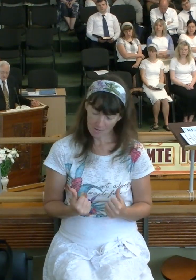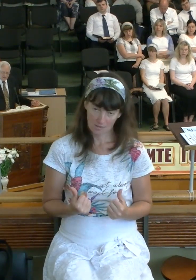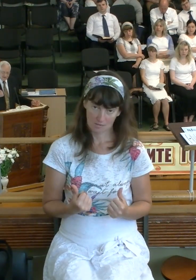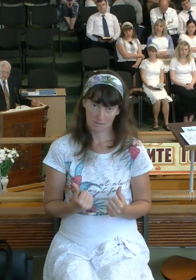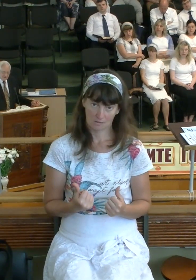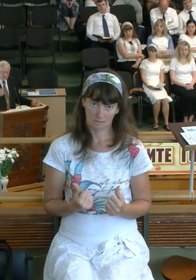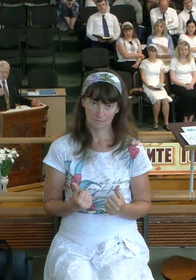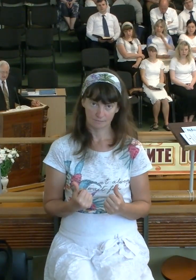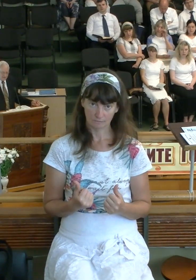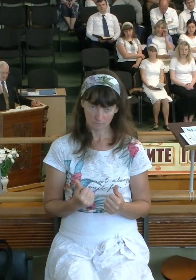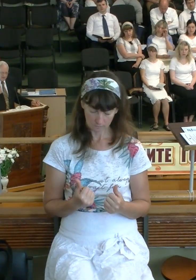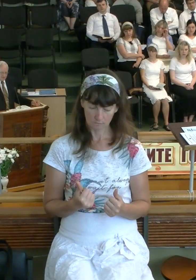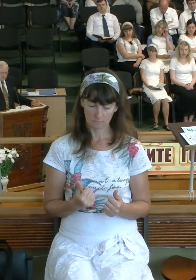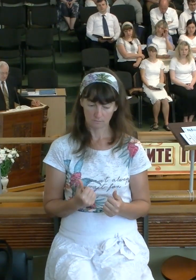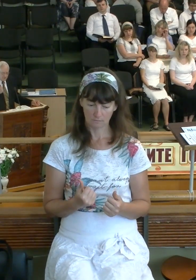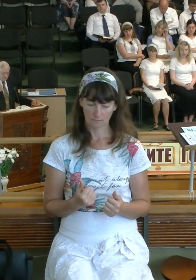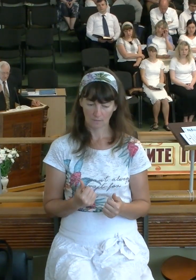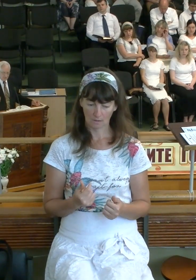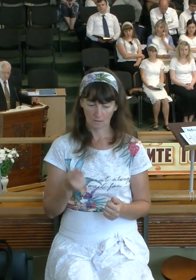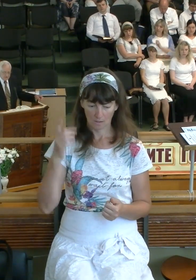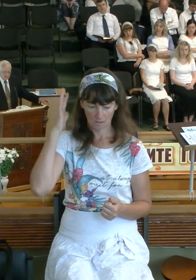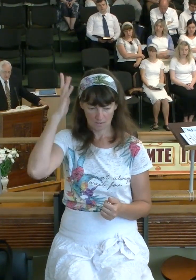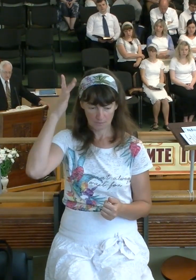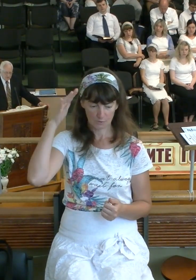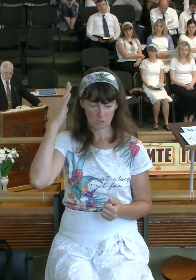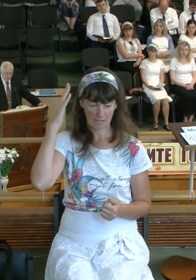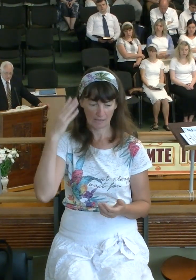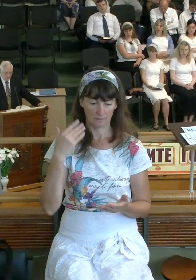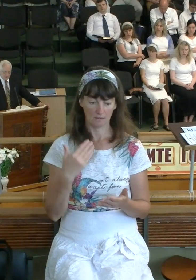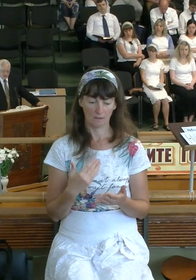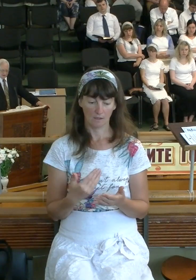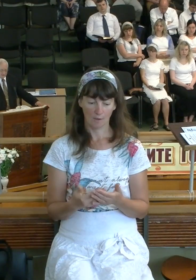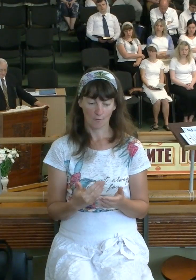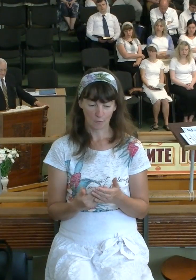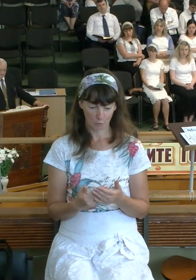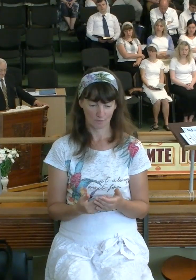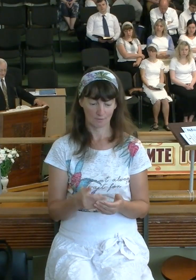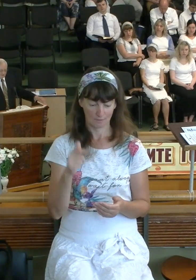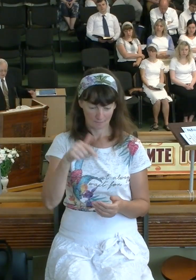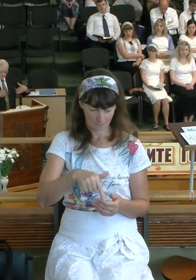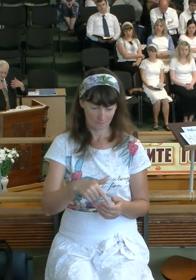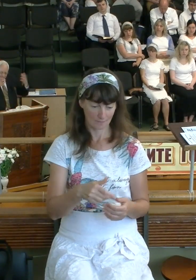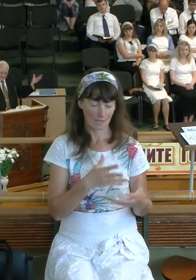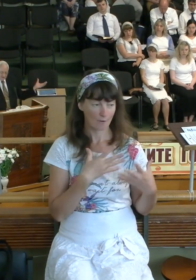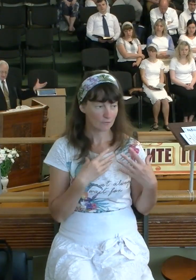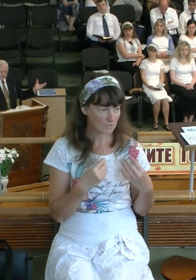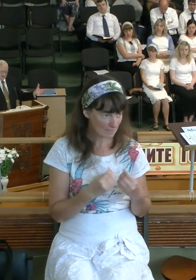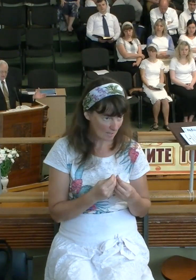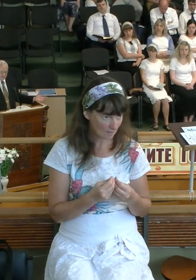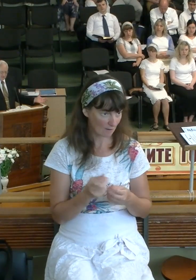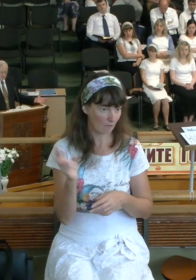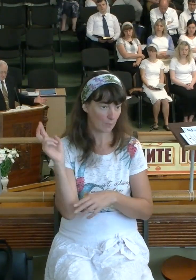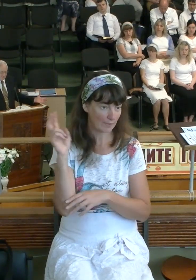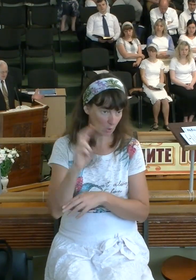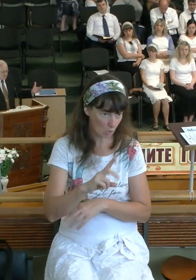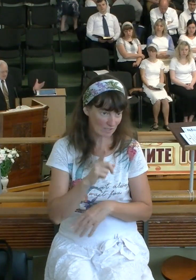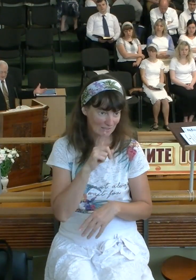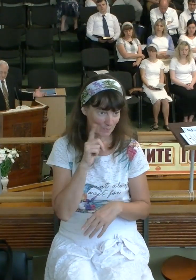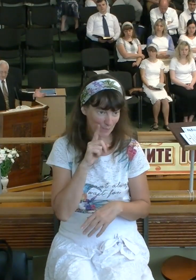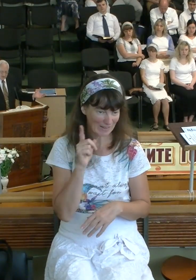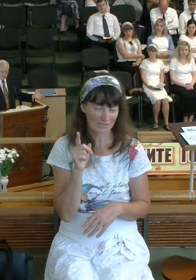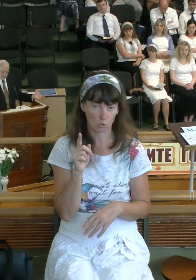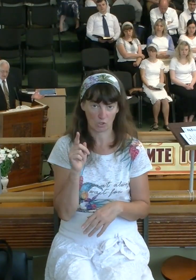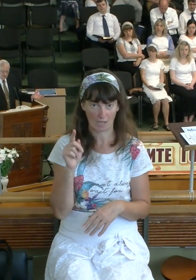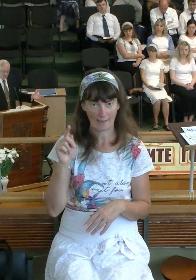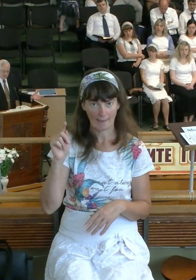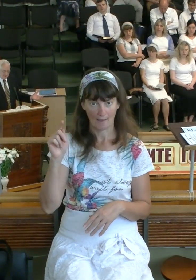церкви 19 лет ходит молодой человек и до сих пор не покаялся. У нас нет силы. Силы